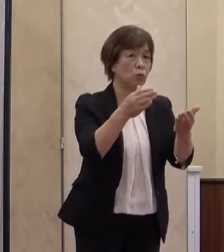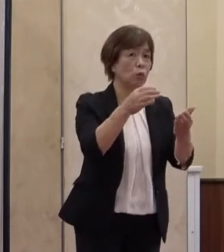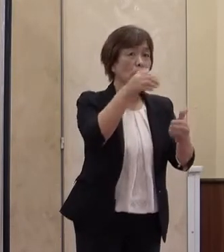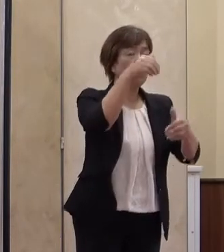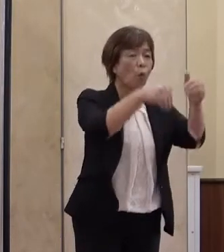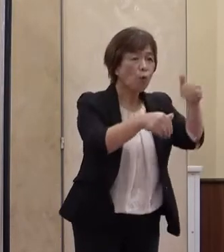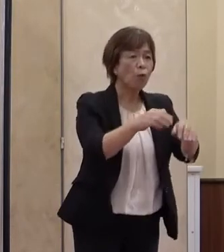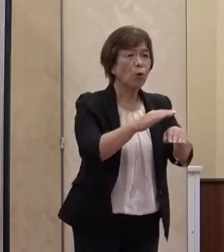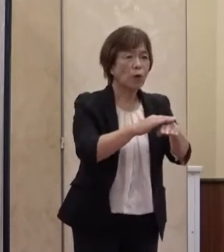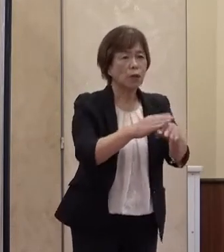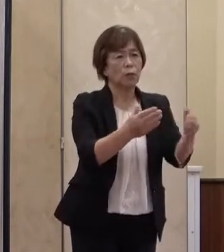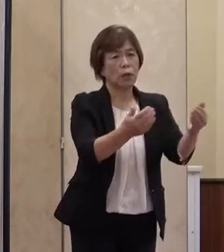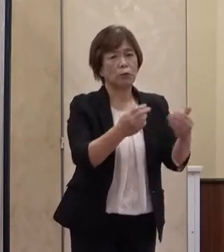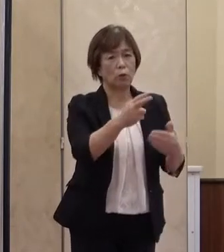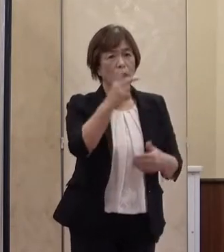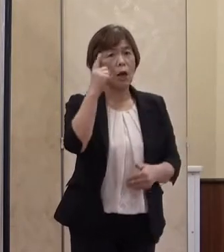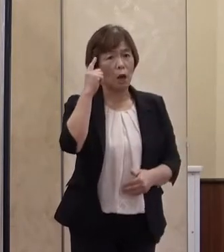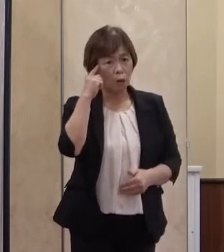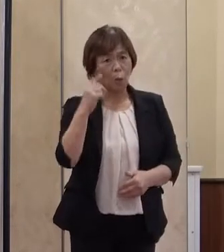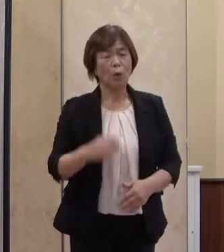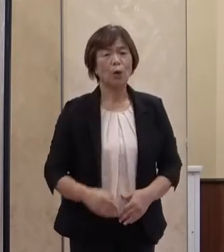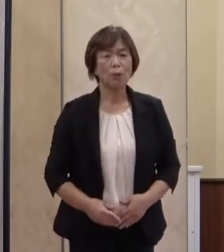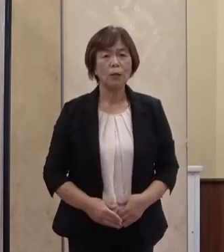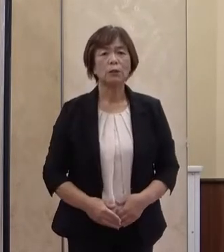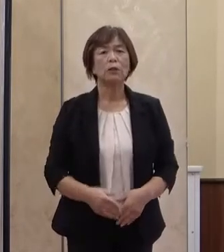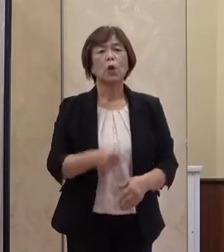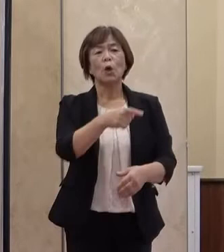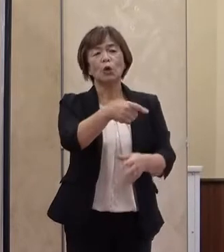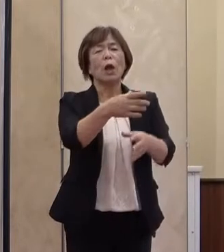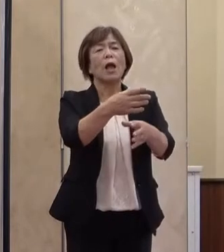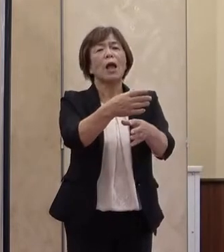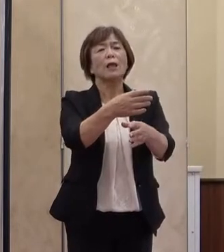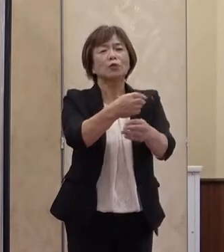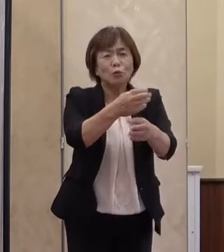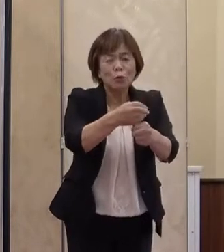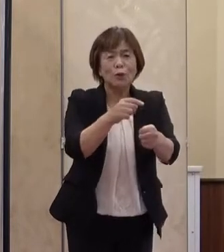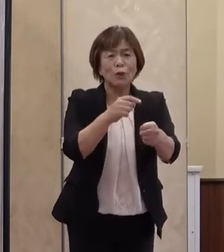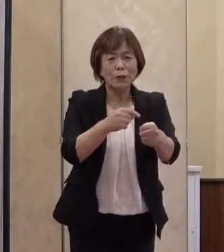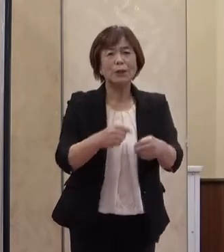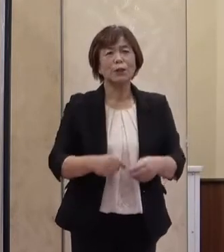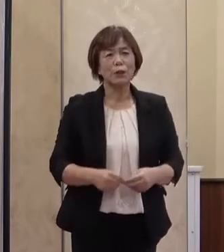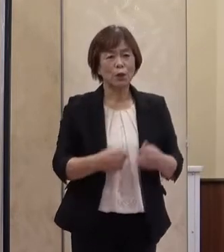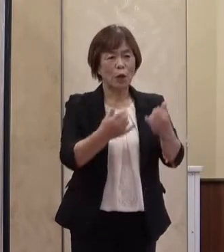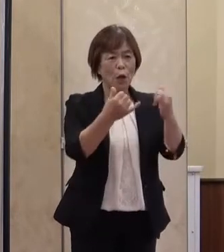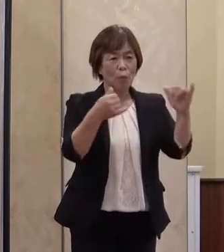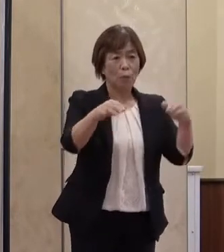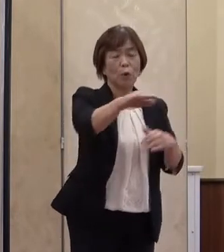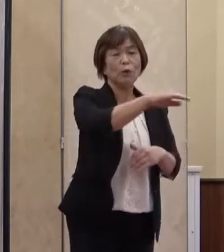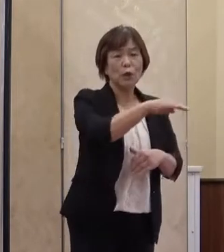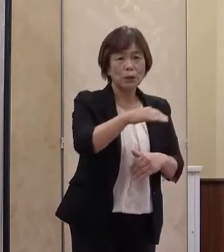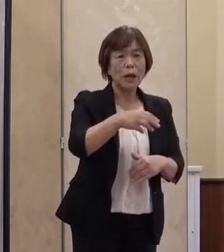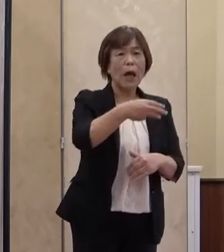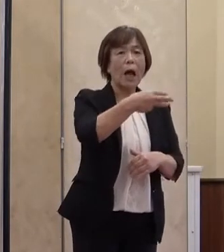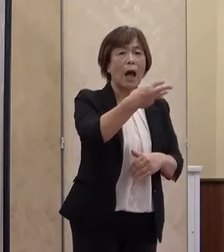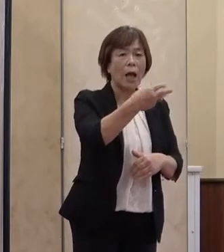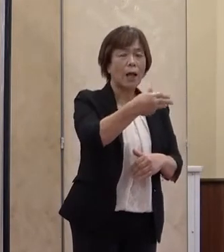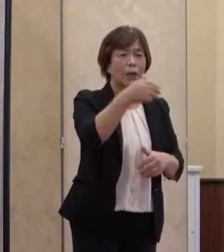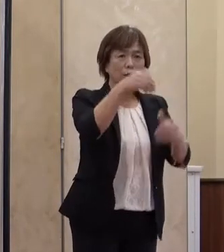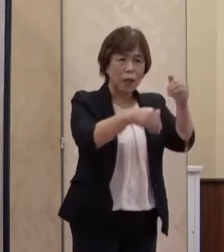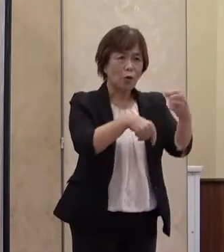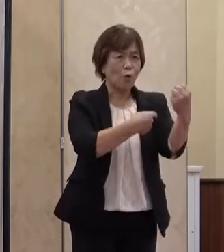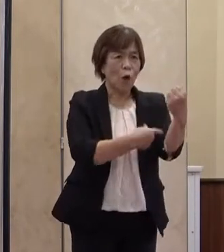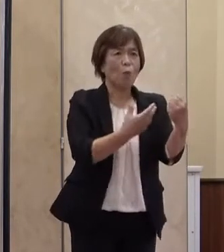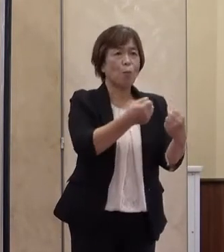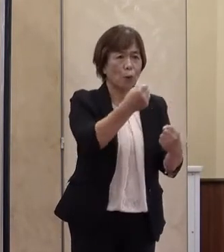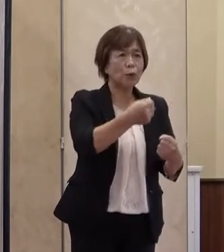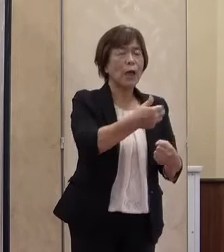時期についてもやはりこれ880万人、有権者でいくと880万人じゃないですが、